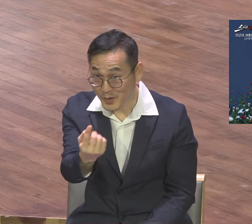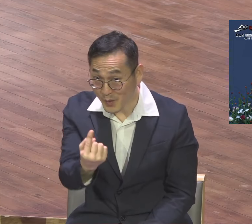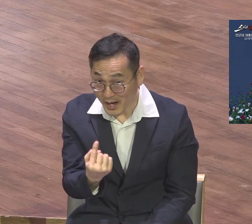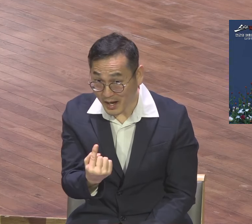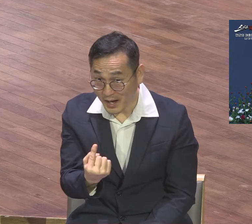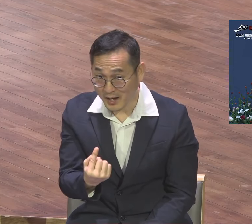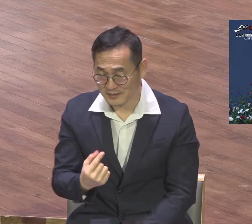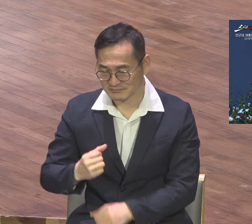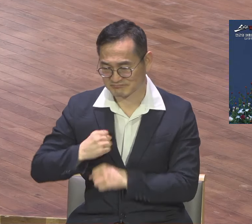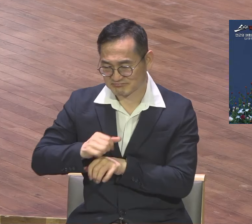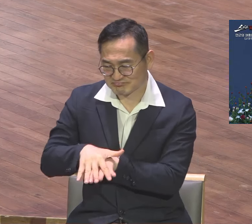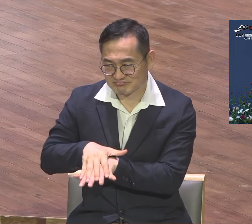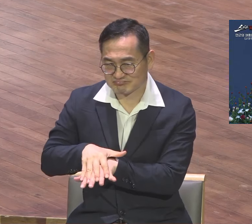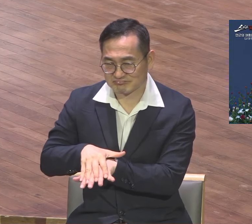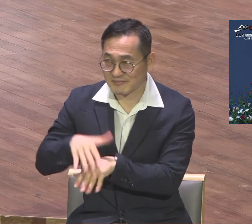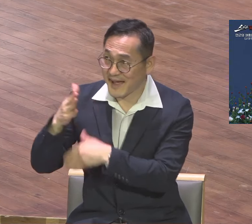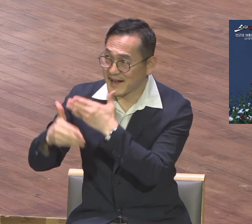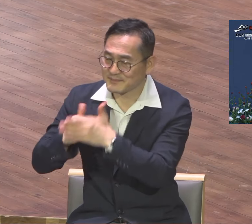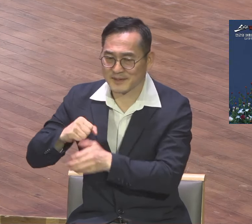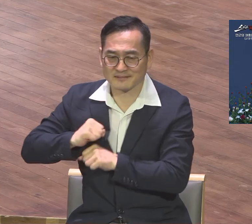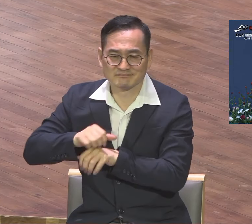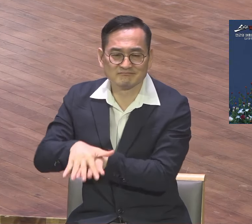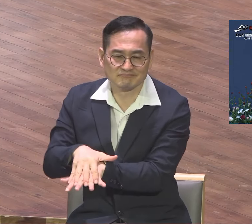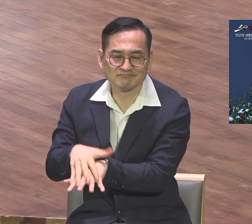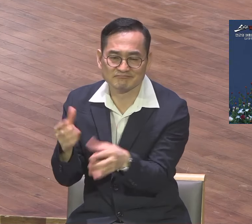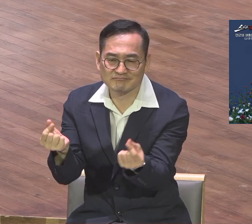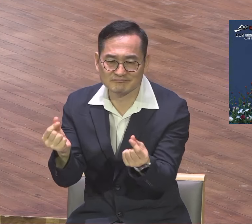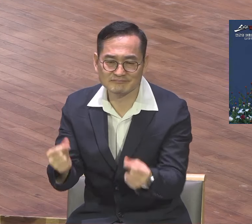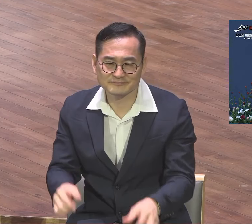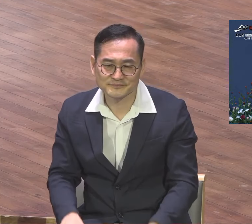정리의 부대예요, 정리의 부대.